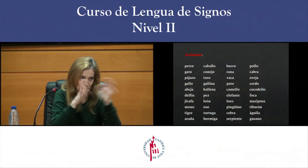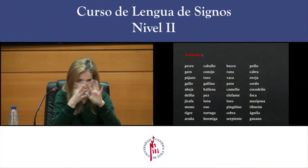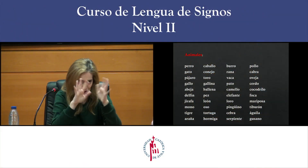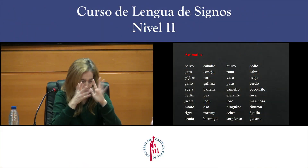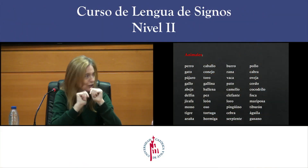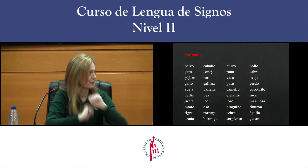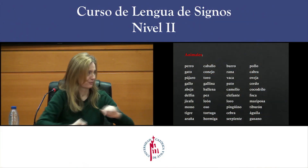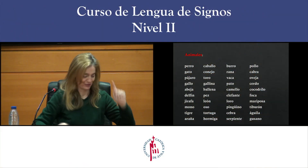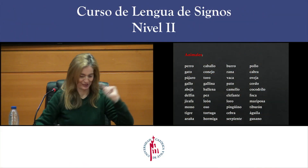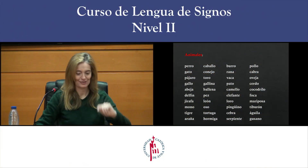algunos fáciles difíciles